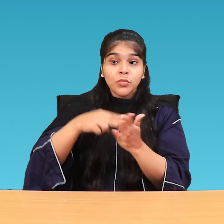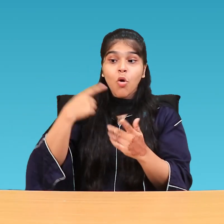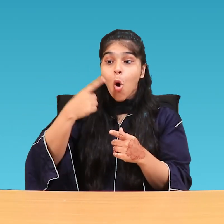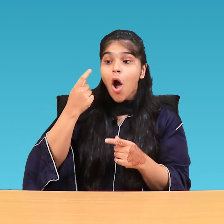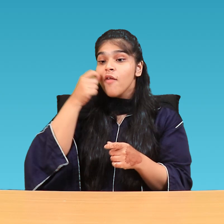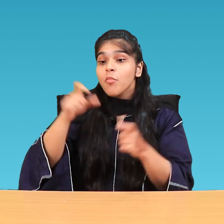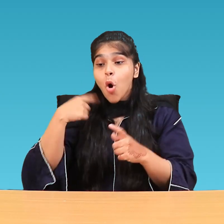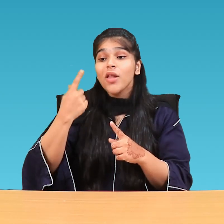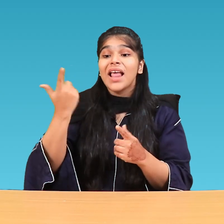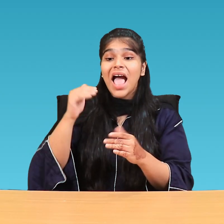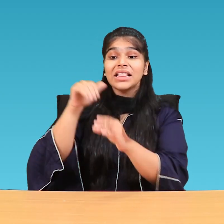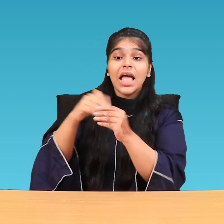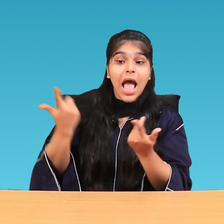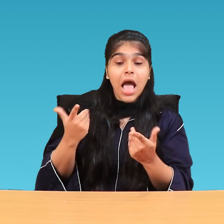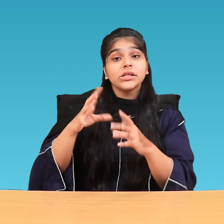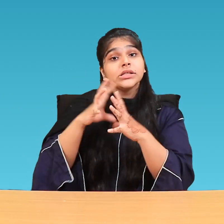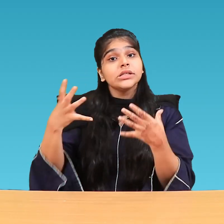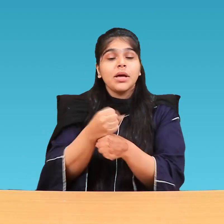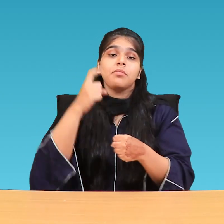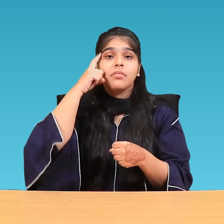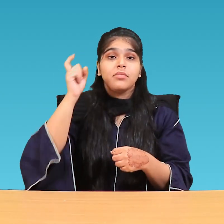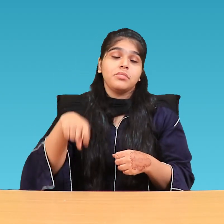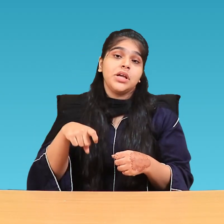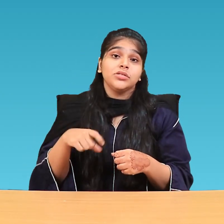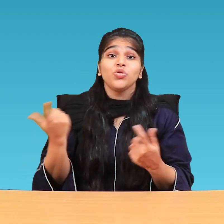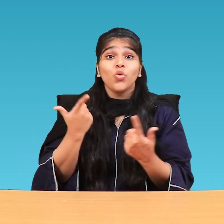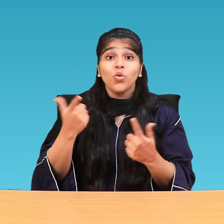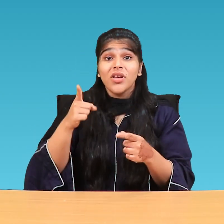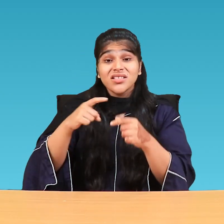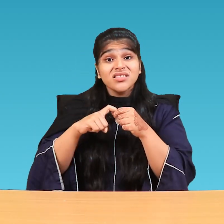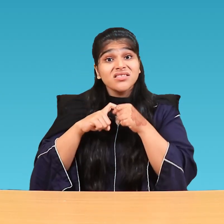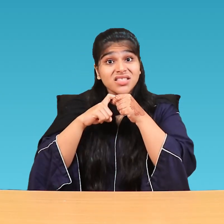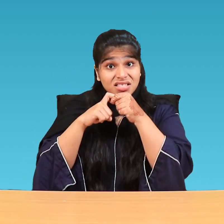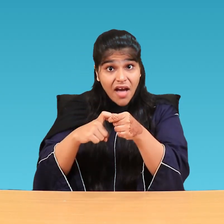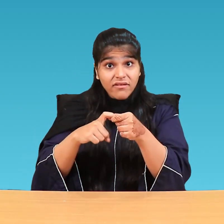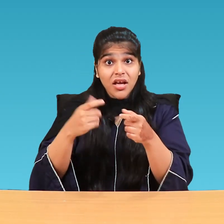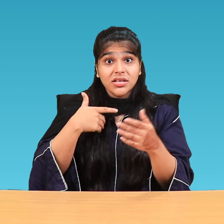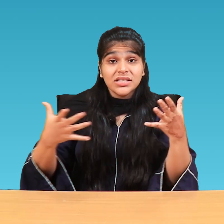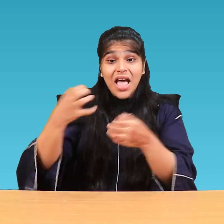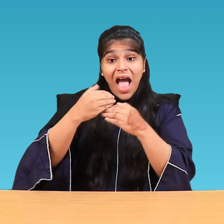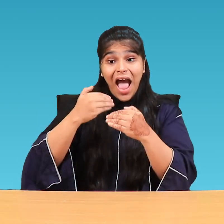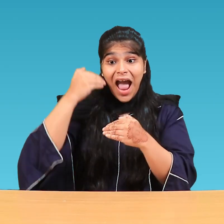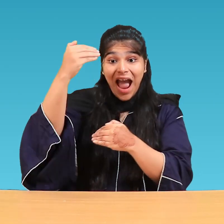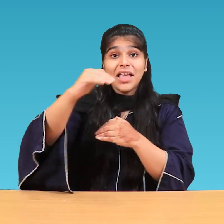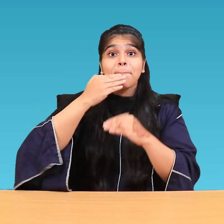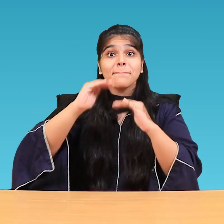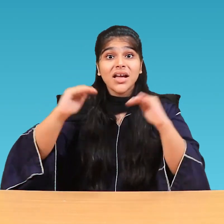है। बिकॉज आफ्टर ऑल दिस इज क्वेश्चन ऑफ आवर फ्यूचर जनरेशन। हम अपने बच्चों को